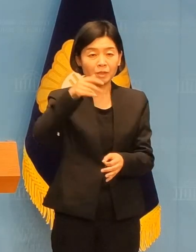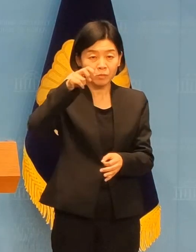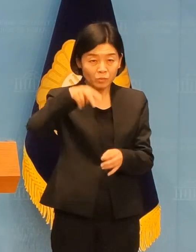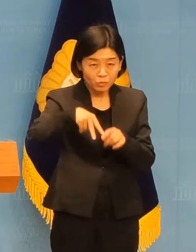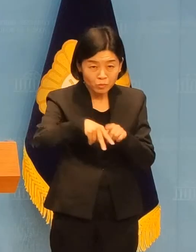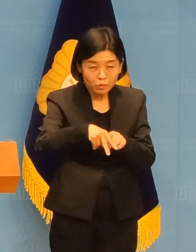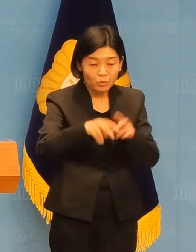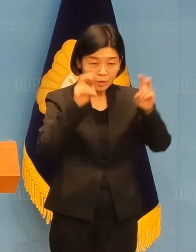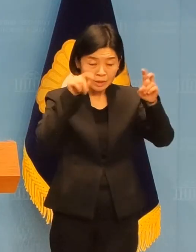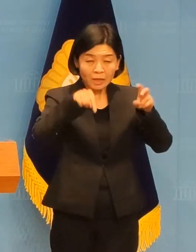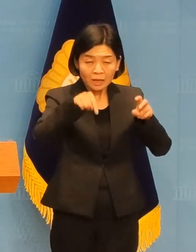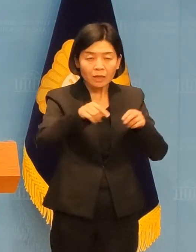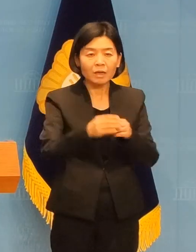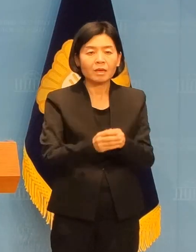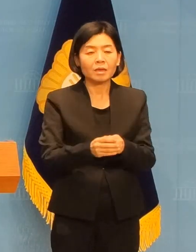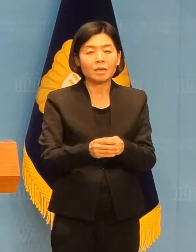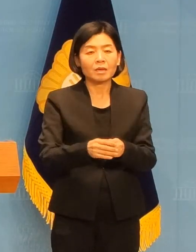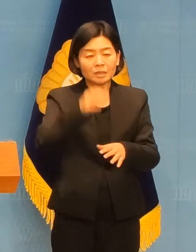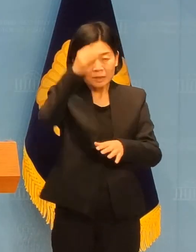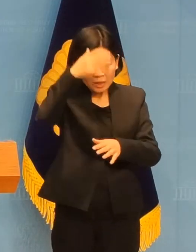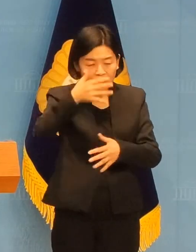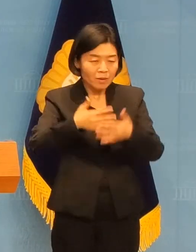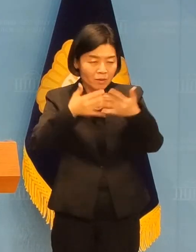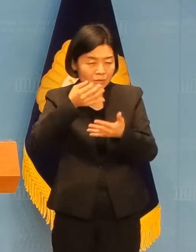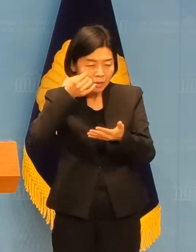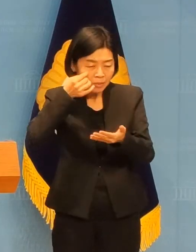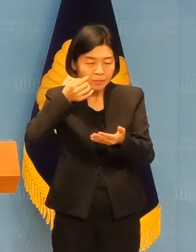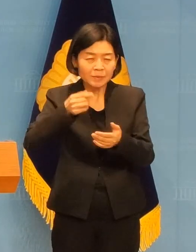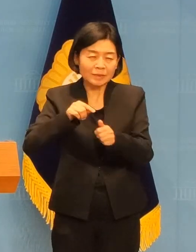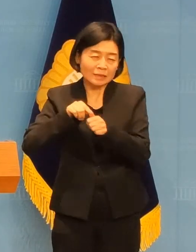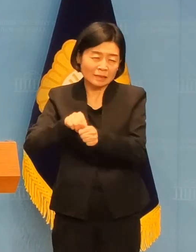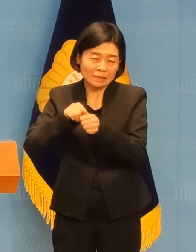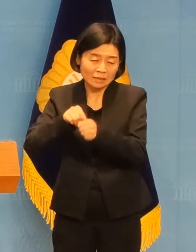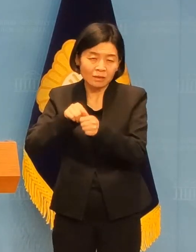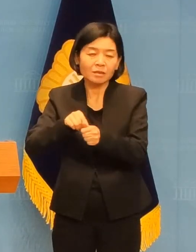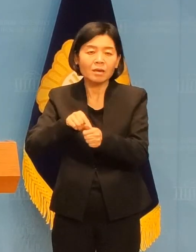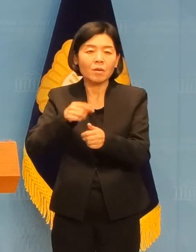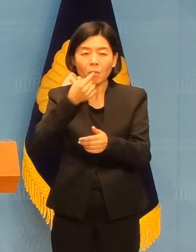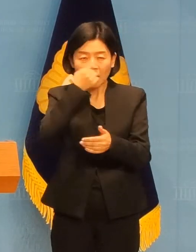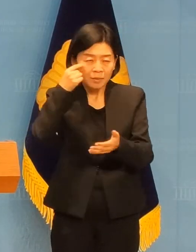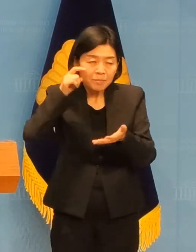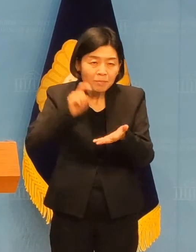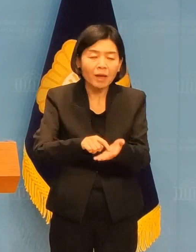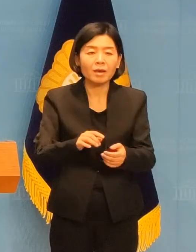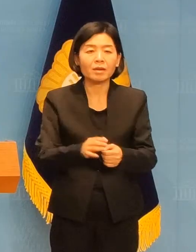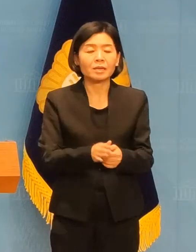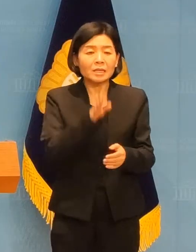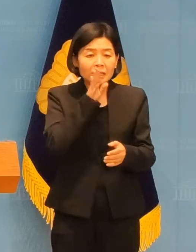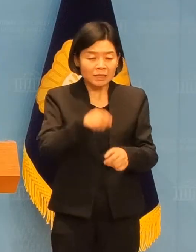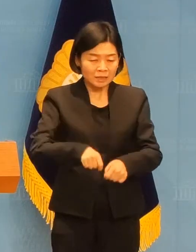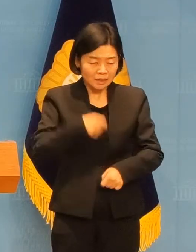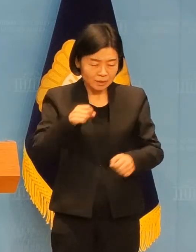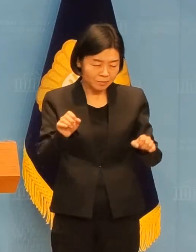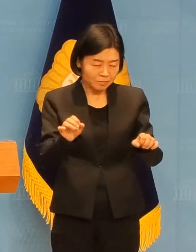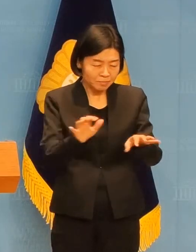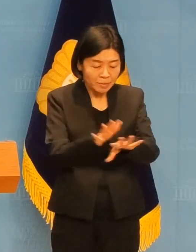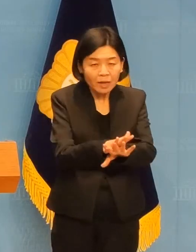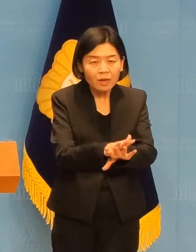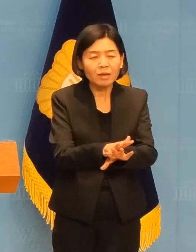영상까지 확인됐습니다. 가려진 진실을 드러내고 열정으로 포장된 착취를 끝내야